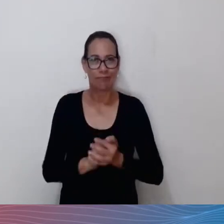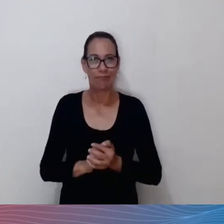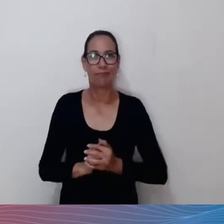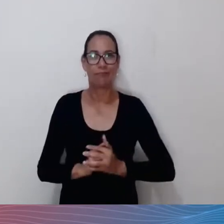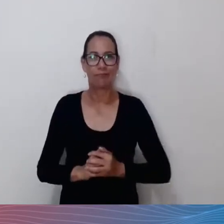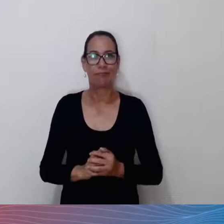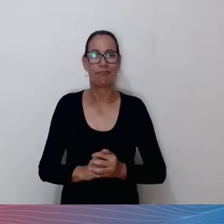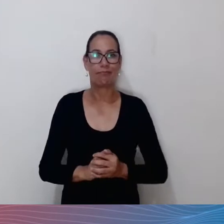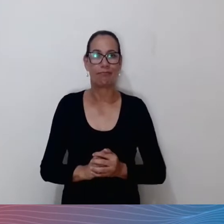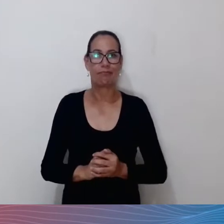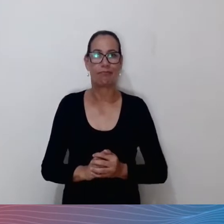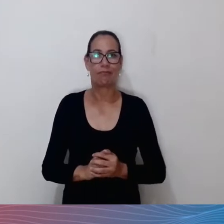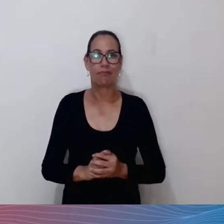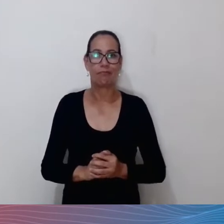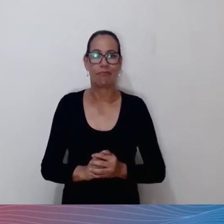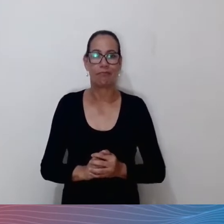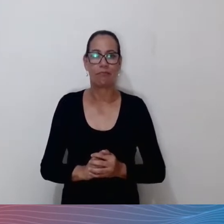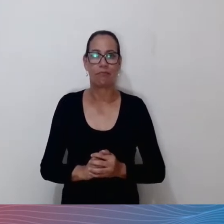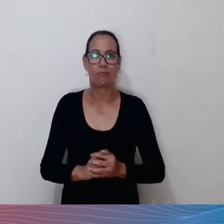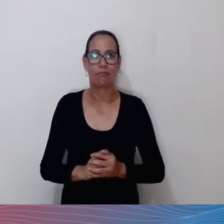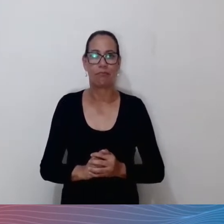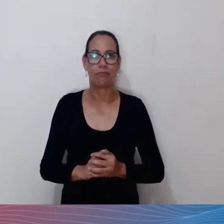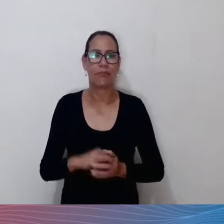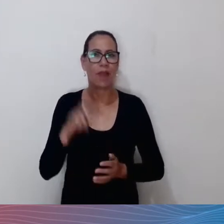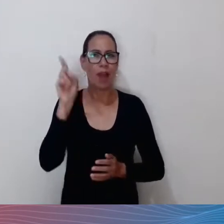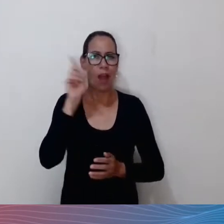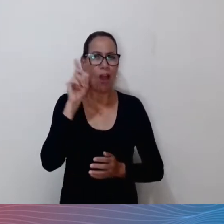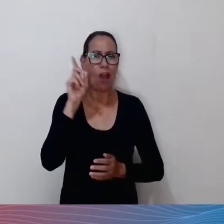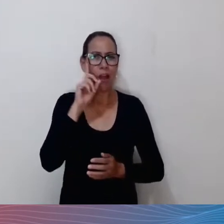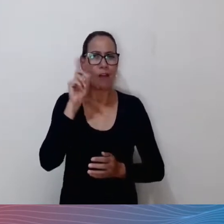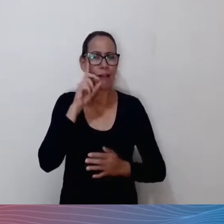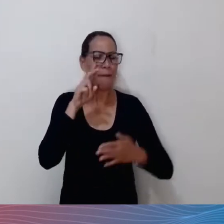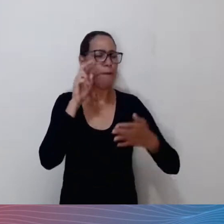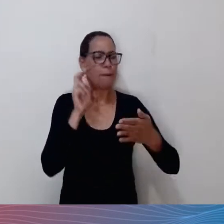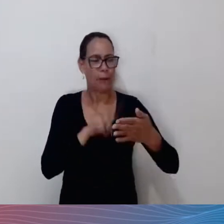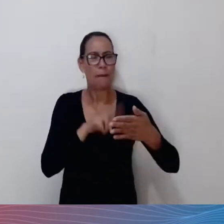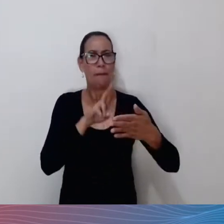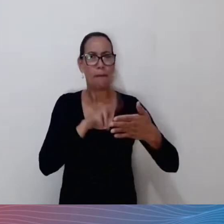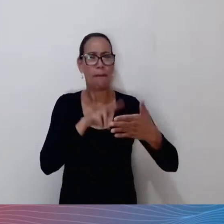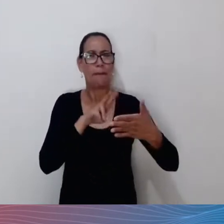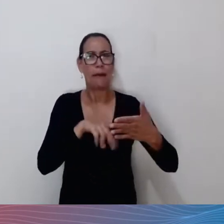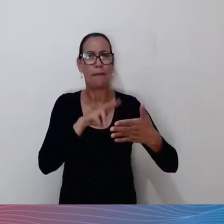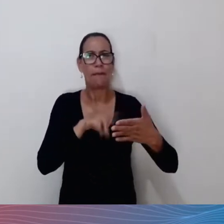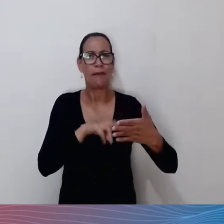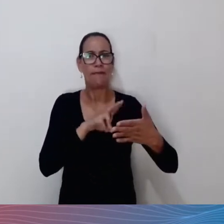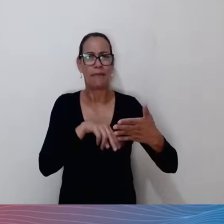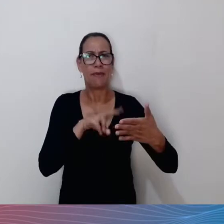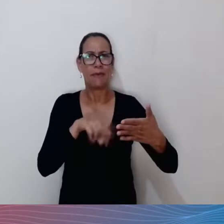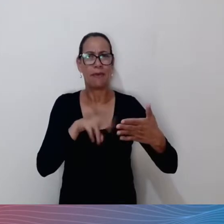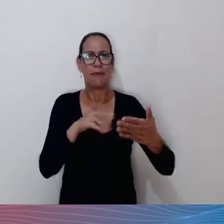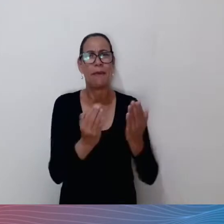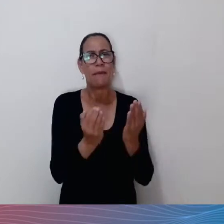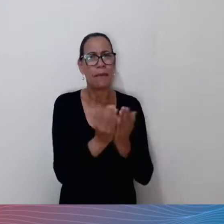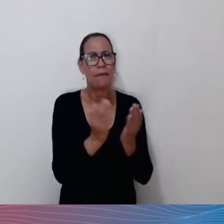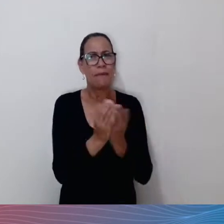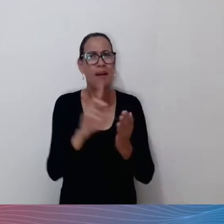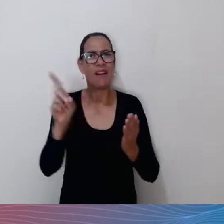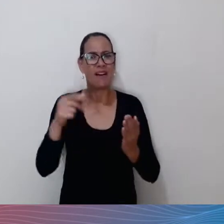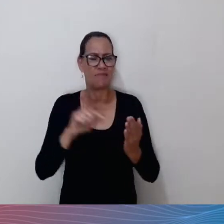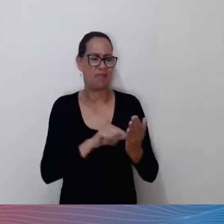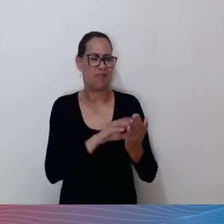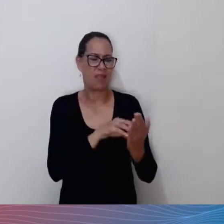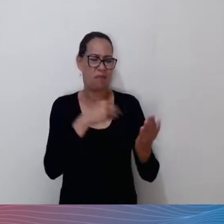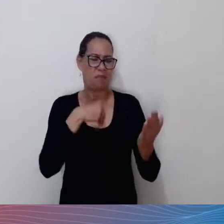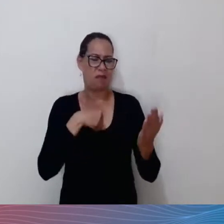Toda vez que nós lemos a Bíblia, no tocante à igreja, no tocante a nós, irmãos, a Bíblia tem um